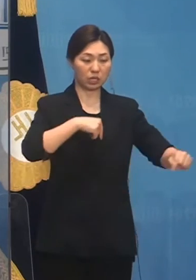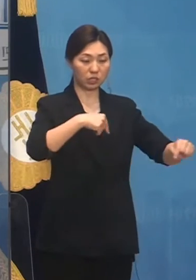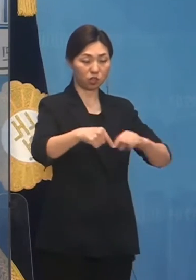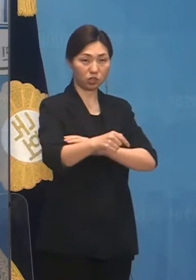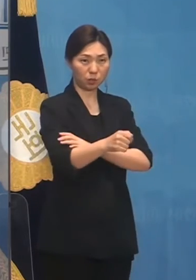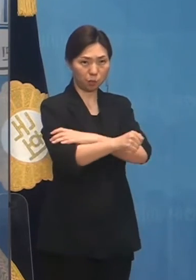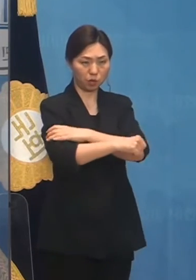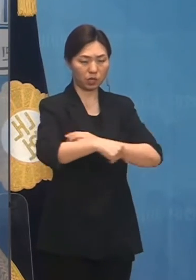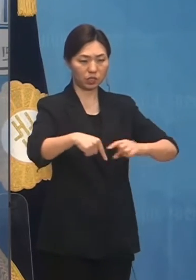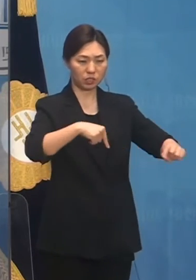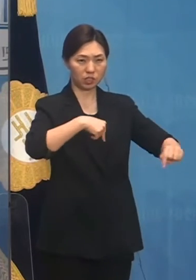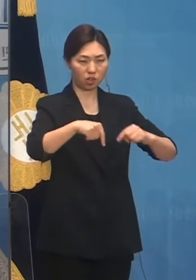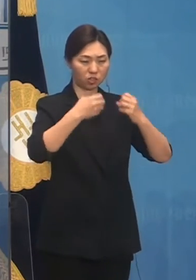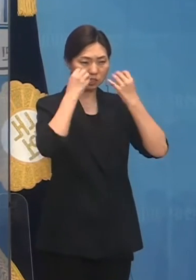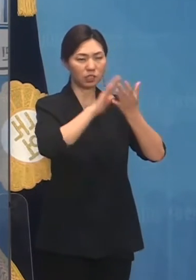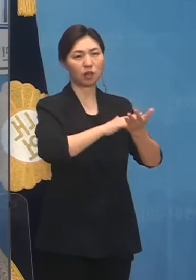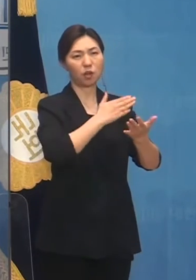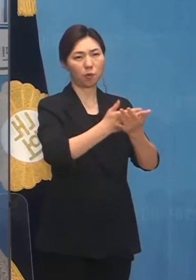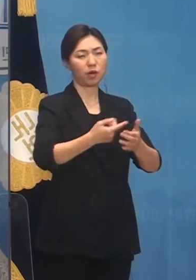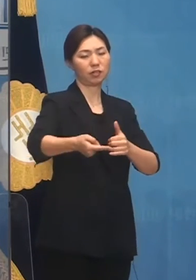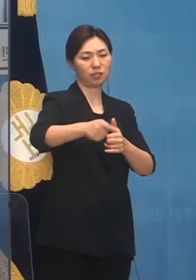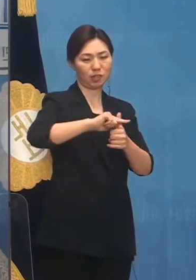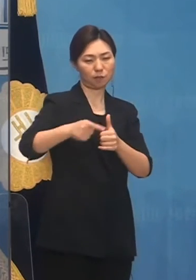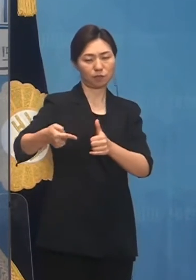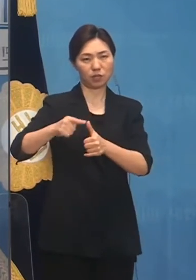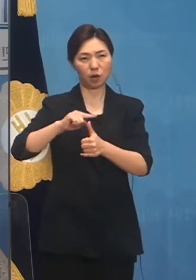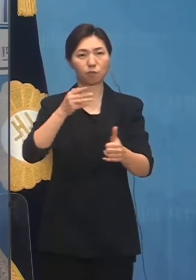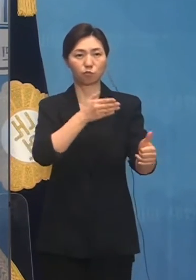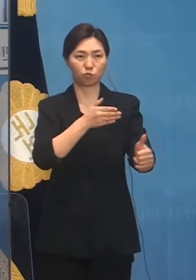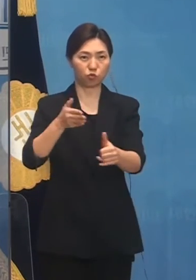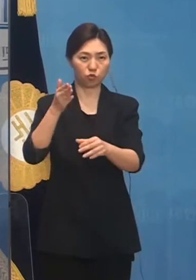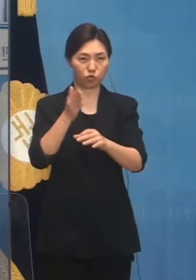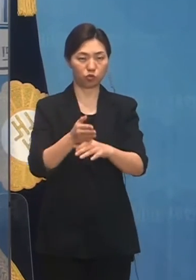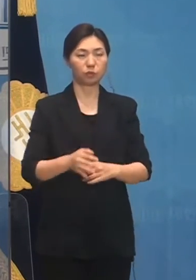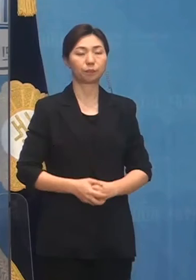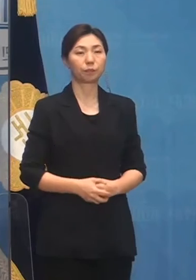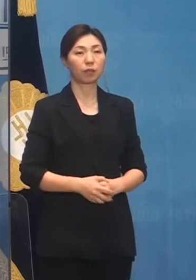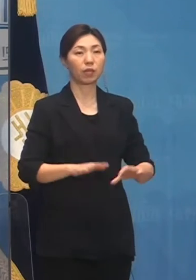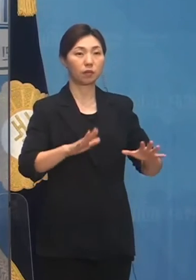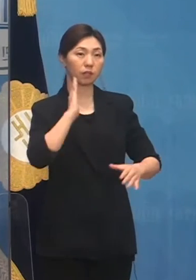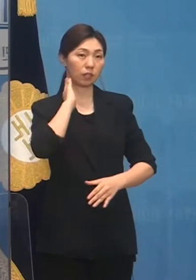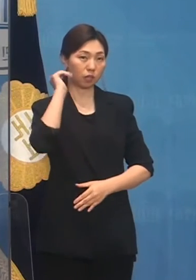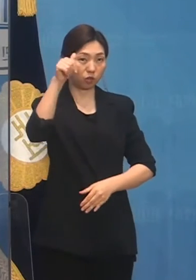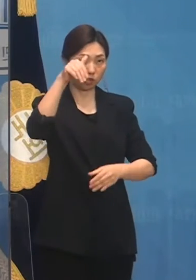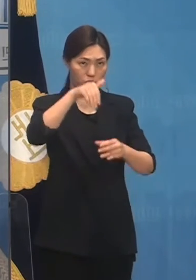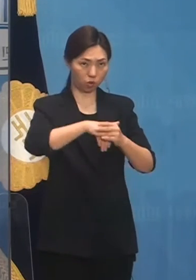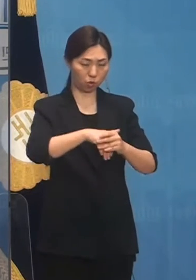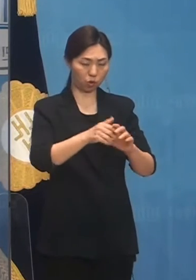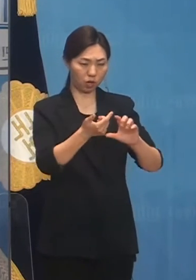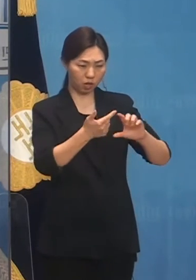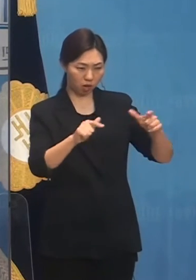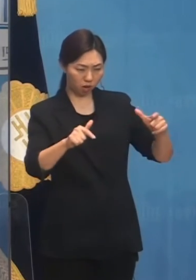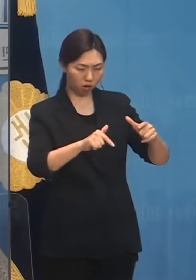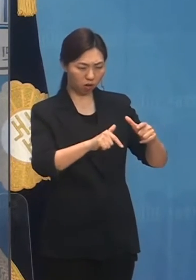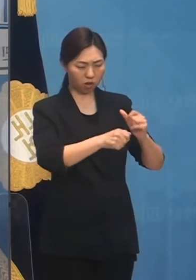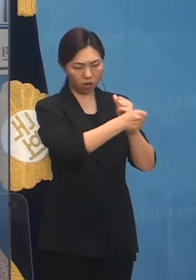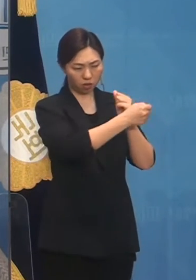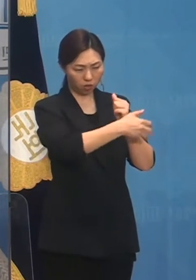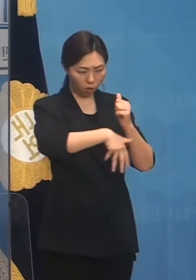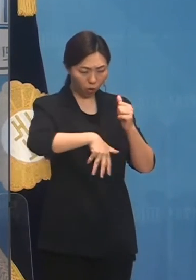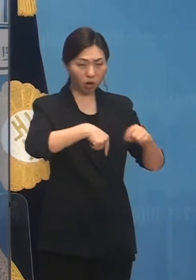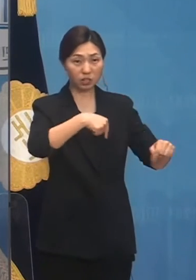개혁에 동참할 것을 촉구합니다. 이번 대통령 선거로 다원주의 정치 개혁이 왜